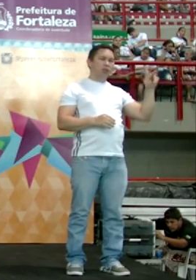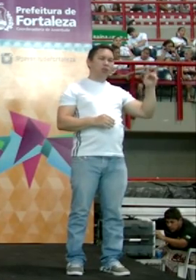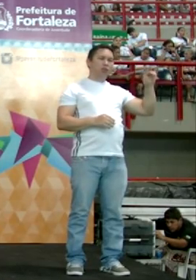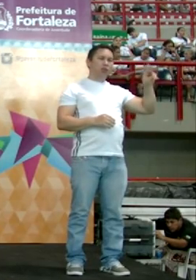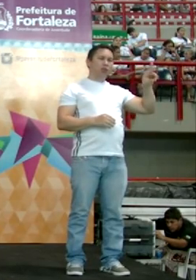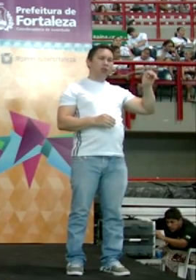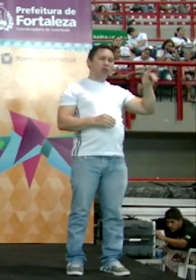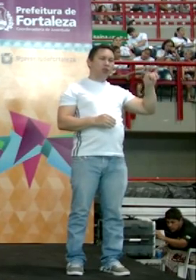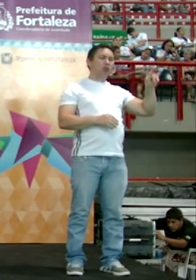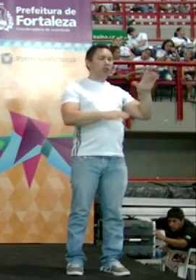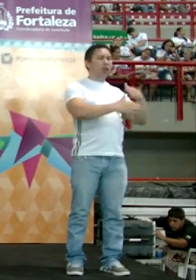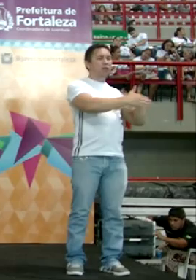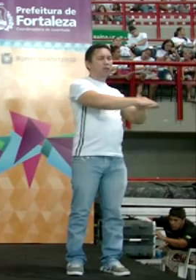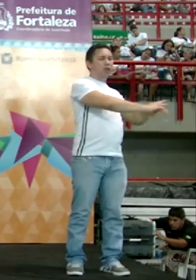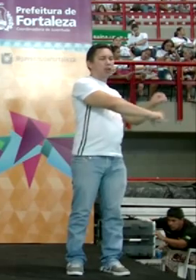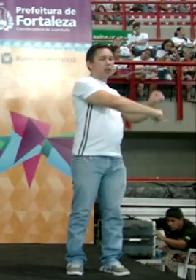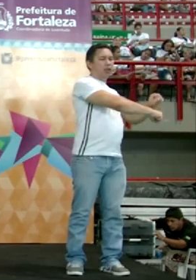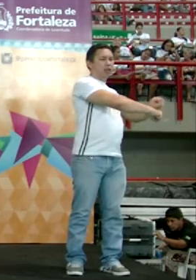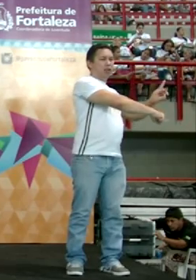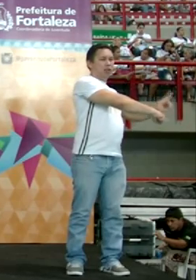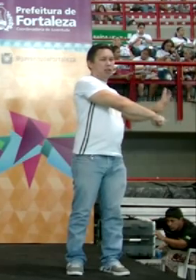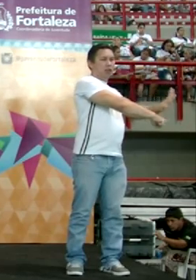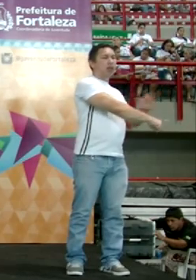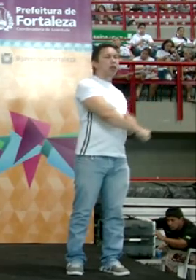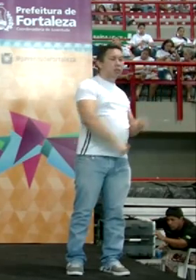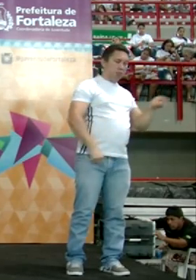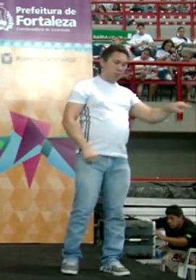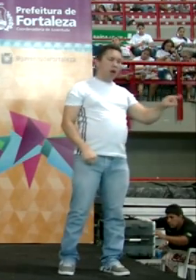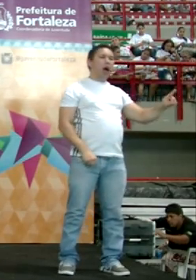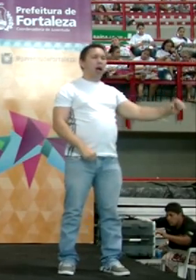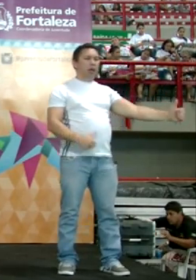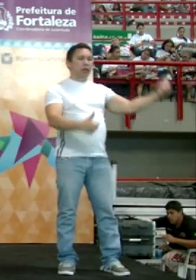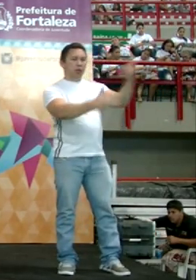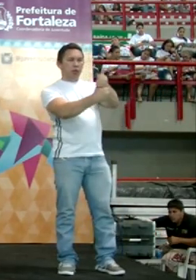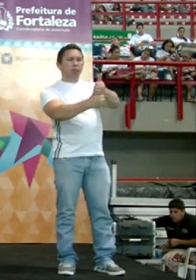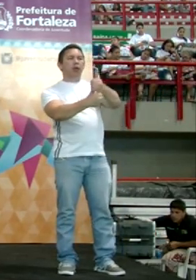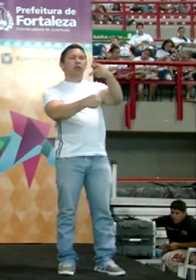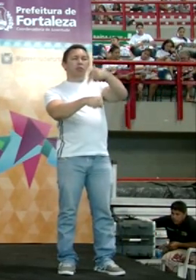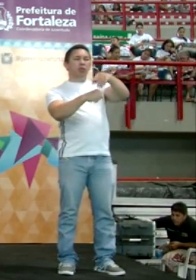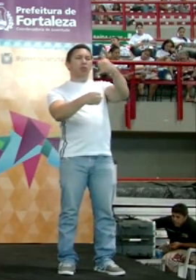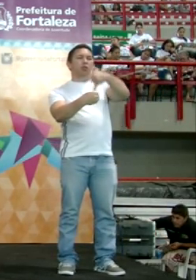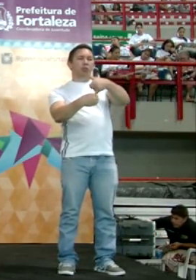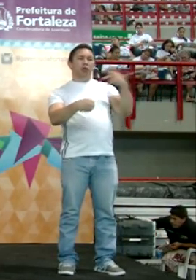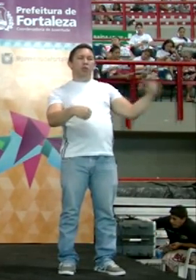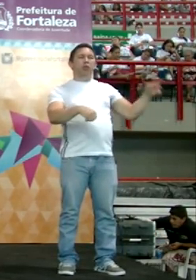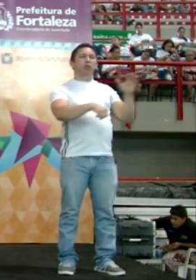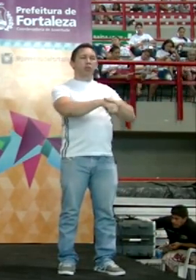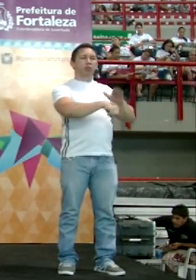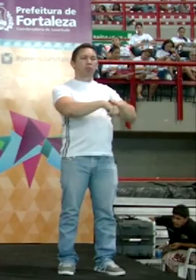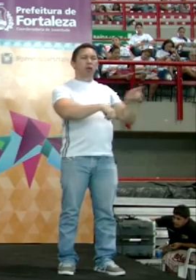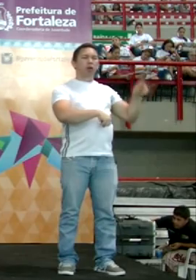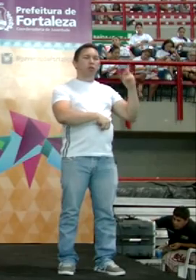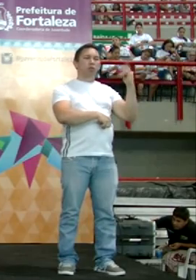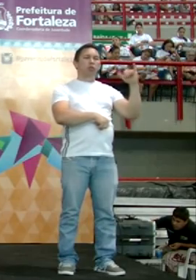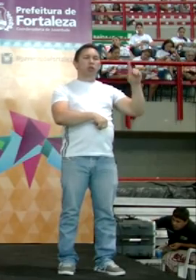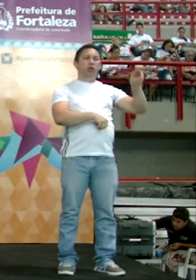tá? Mas realmente o hidrogênio é a grande aposta para substituir o petróleo, certo?